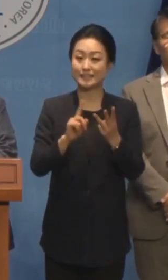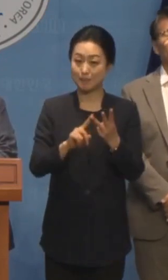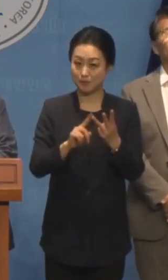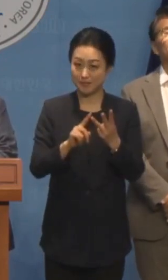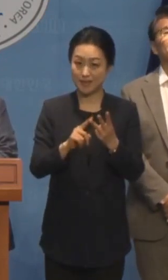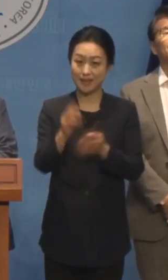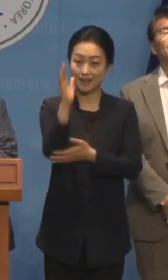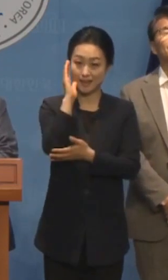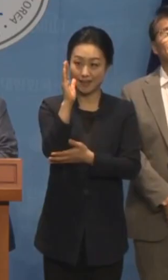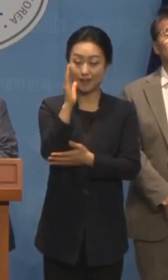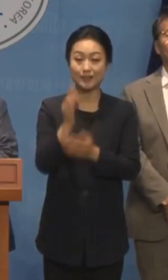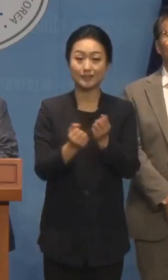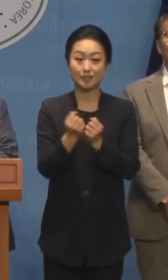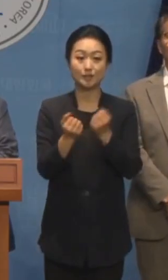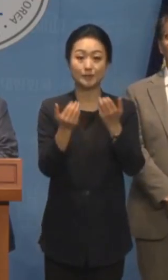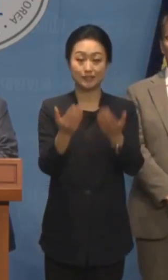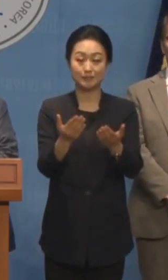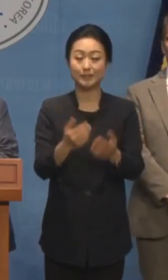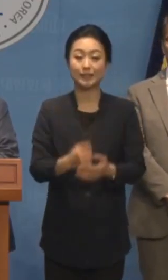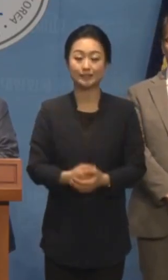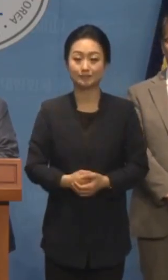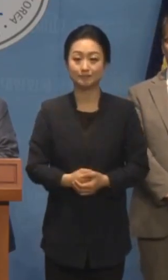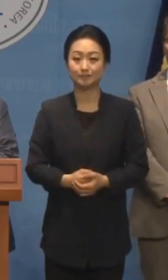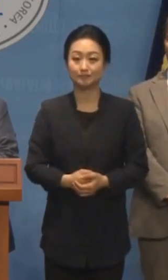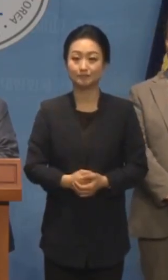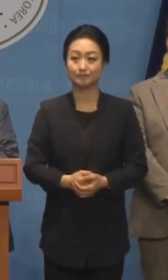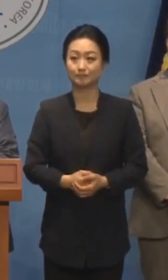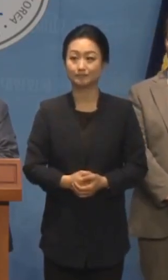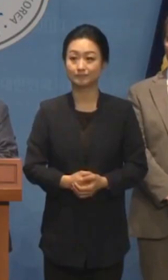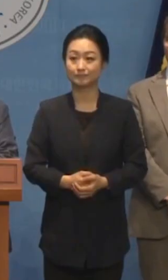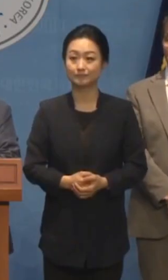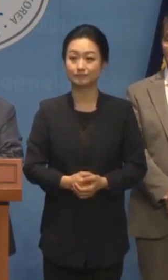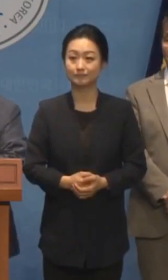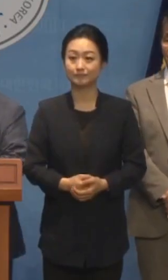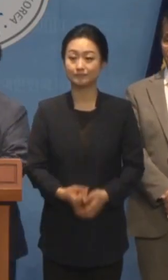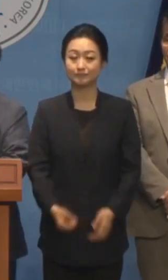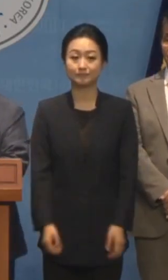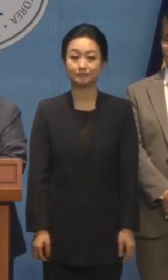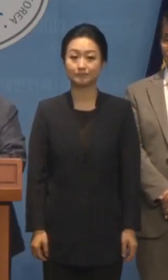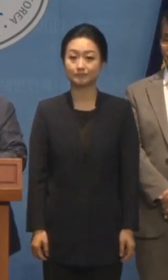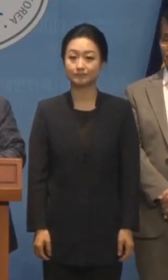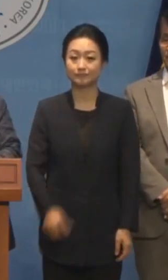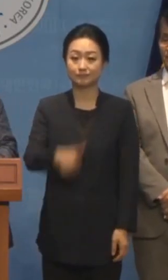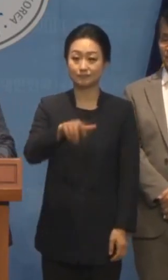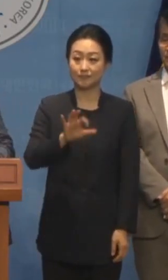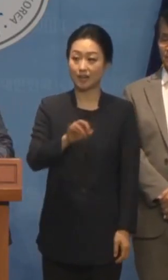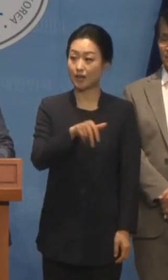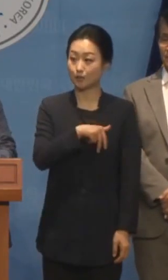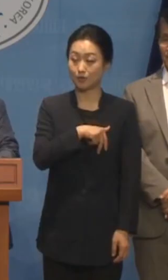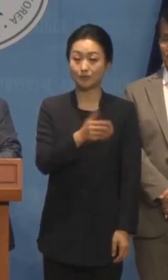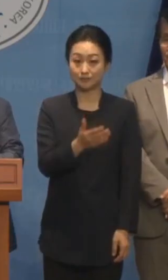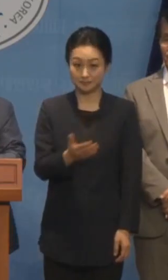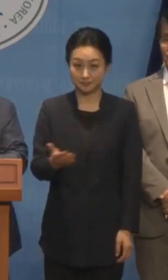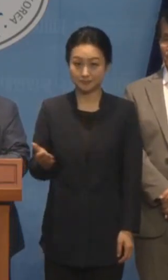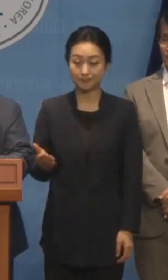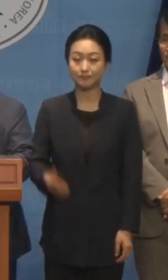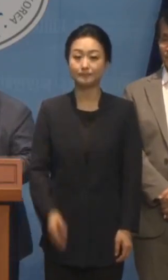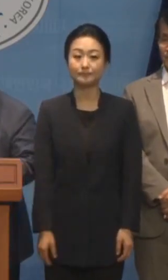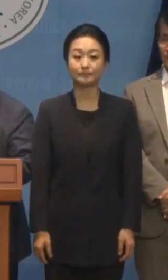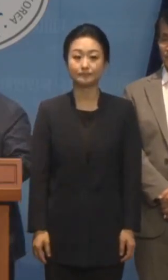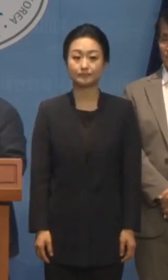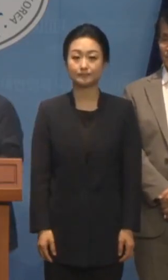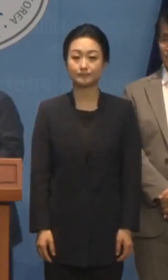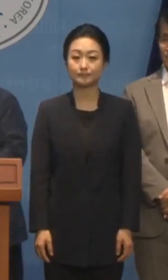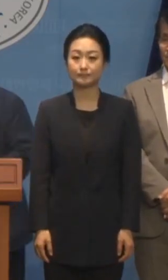가지 우려를 하지 않을 수 없는 상황에 대해서 말씀해 주시도록 하겠습니다. 먼저 강득구 의원님 기자회견 취지 말씀해 주시도록